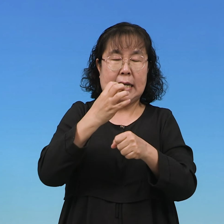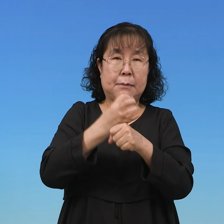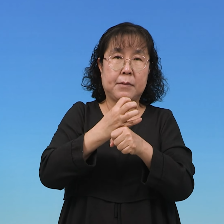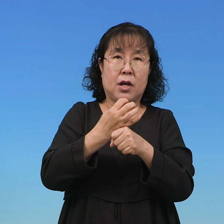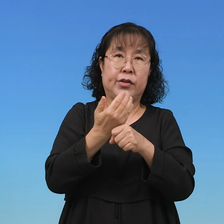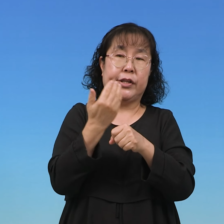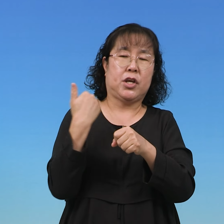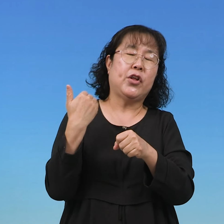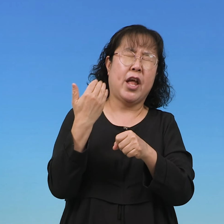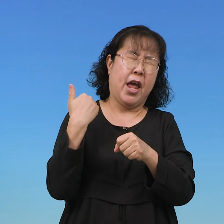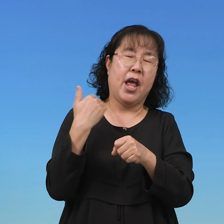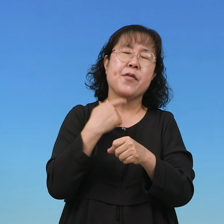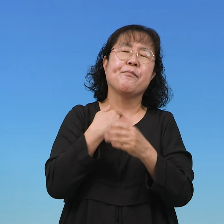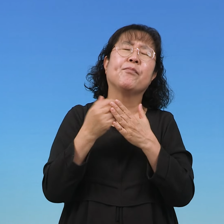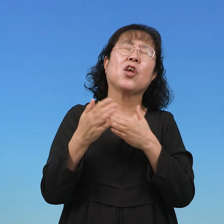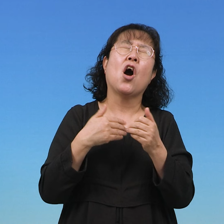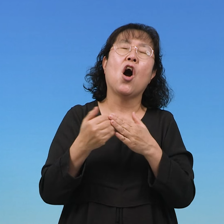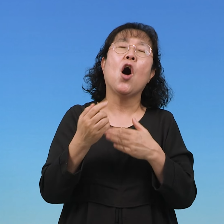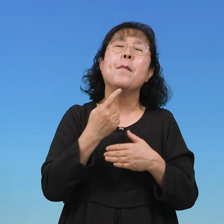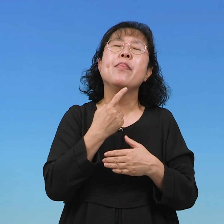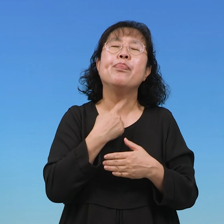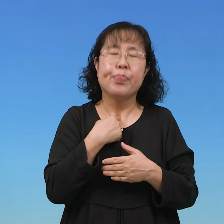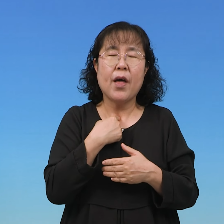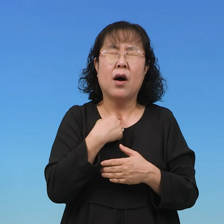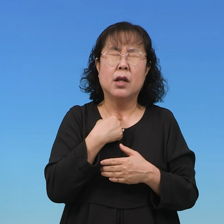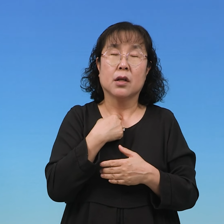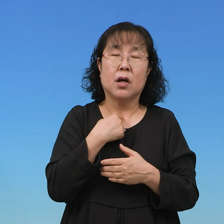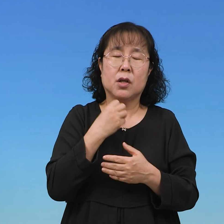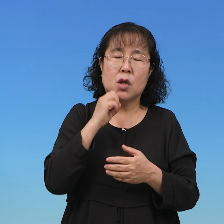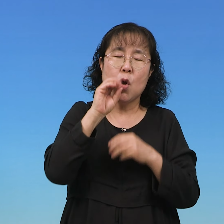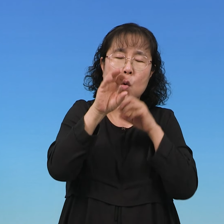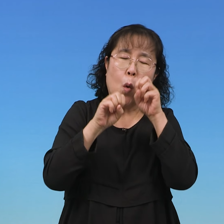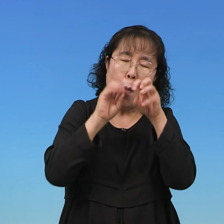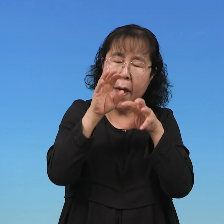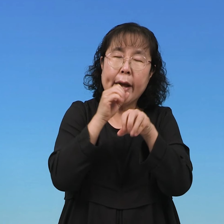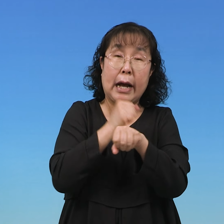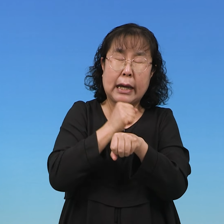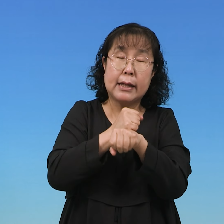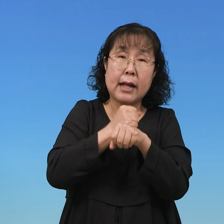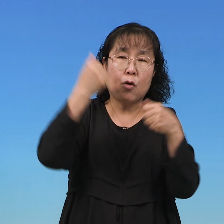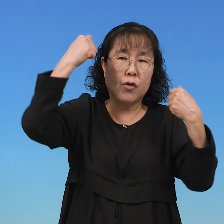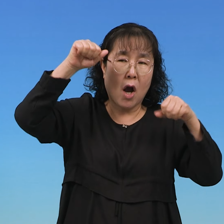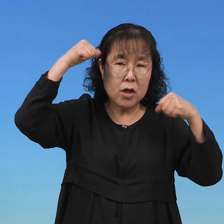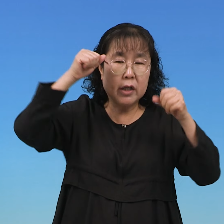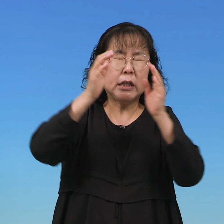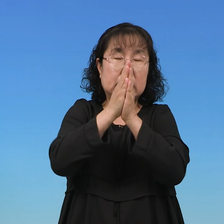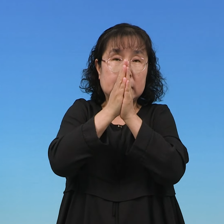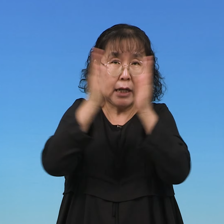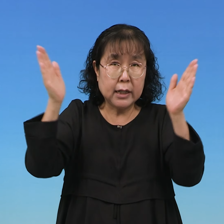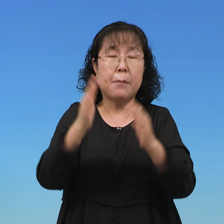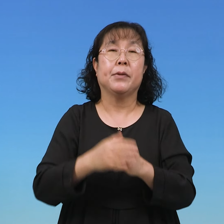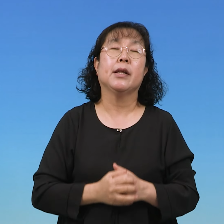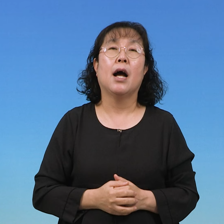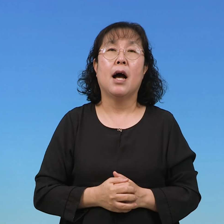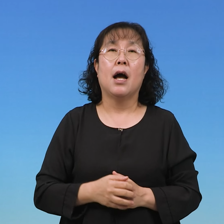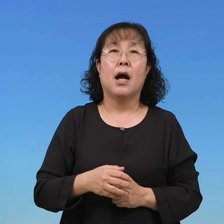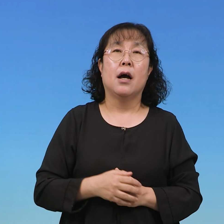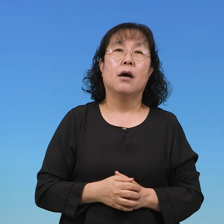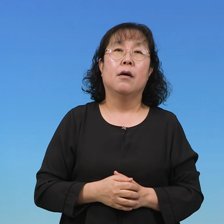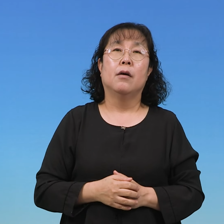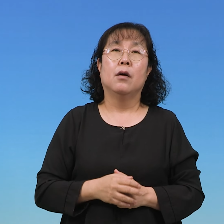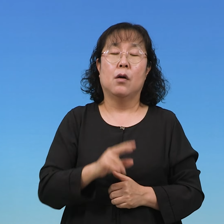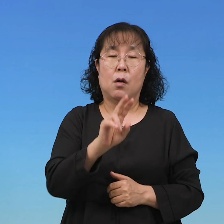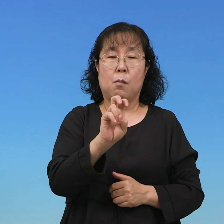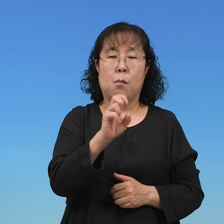사건의 진상을 이제 이거를 이제 틀어야 되겠다로 이 희곡이 시작이 되는데요. 여러분 다